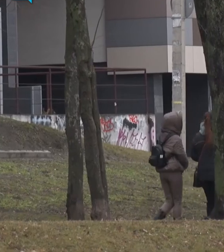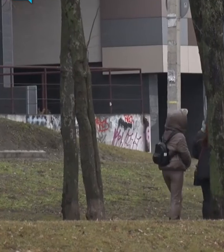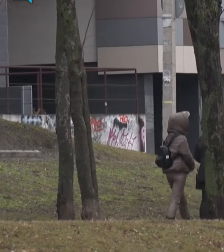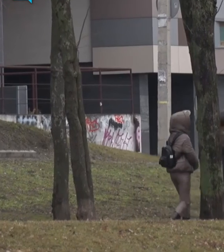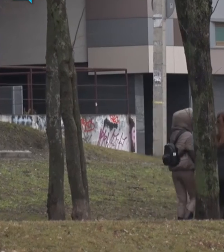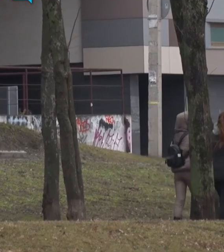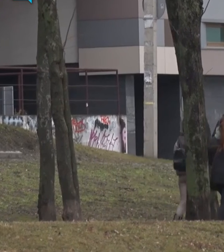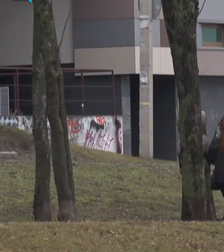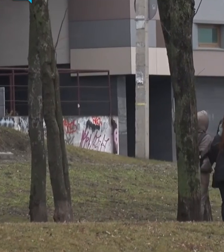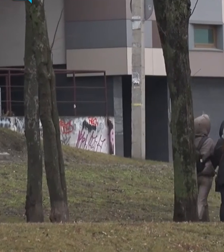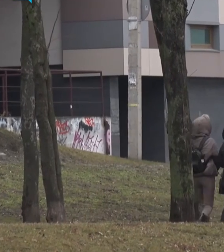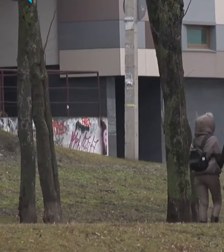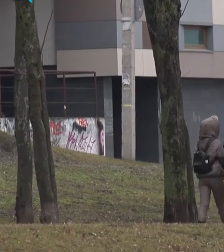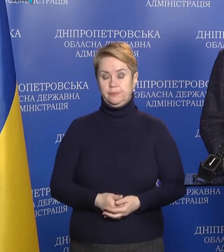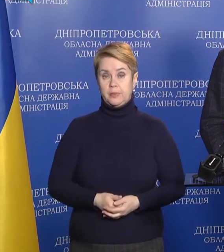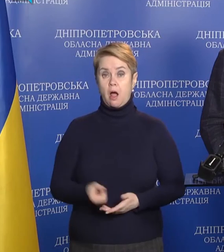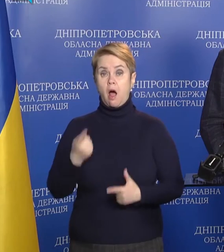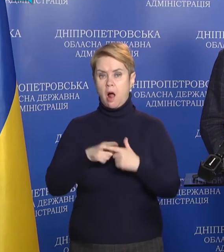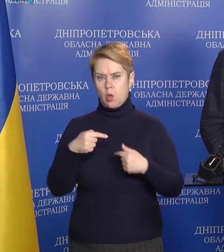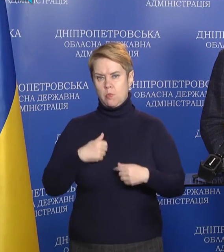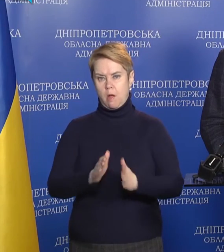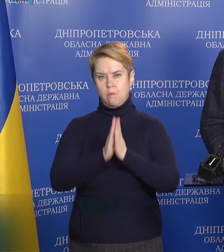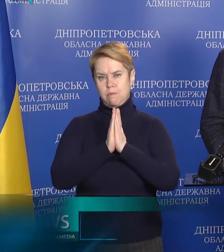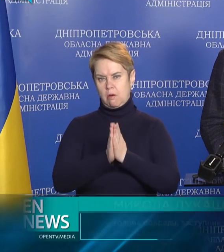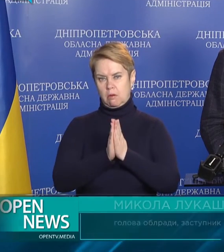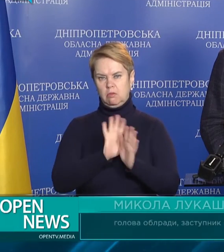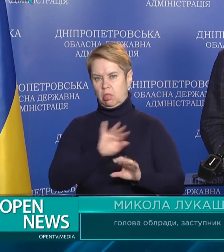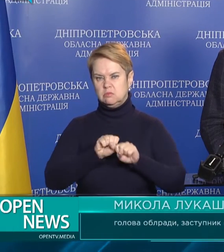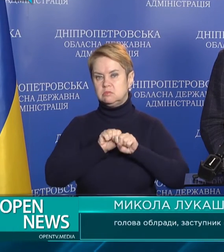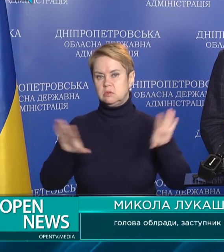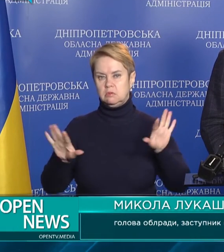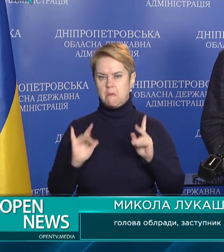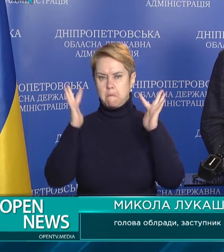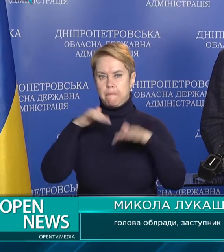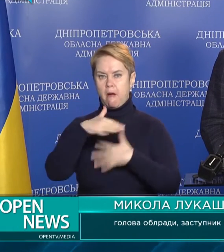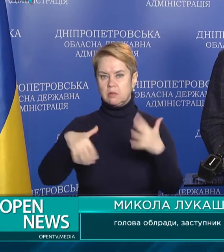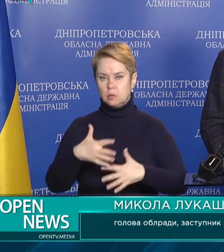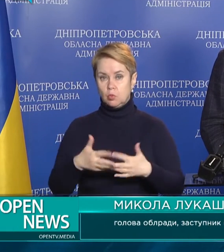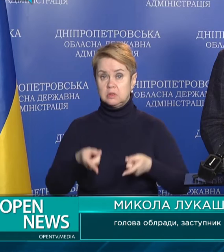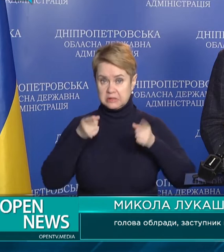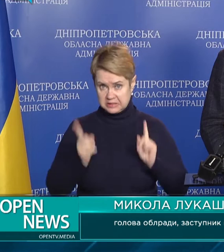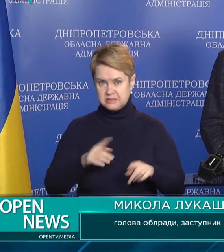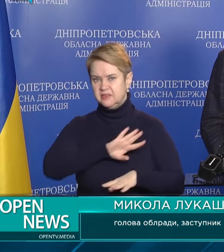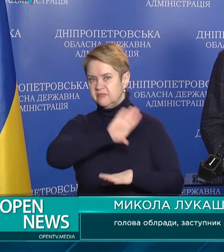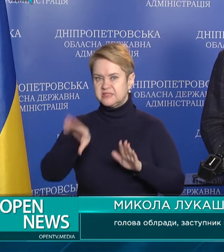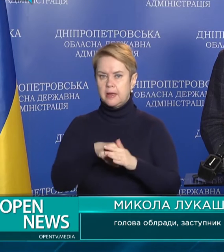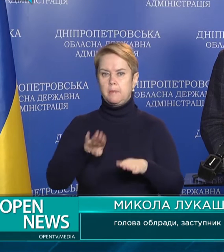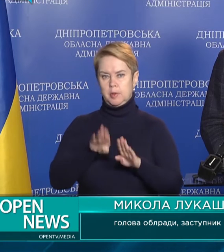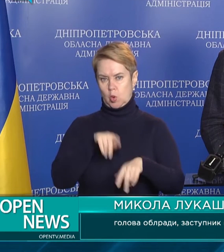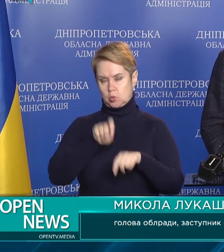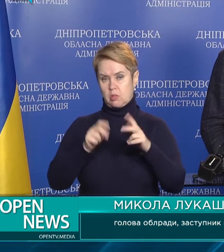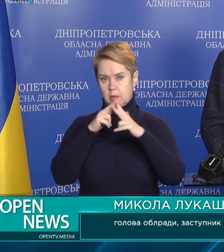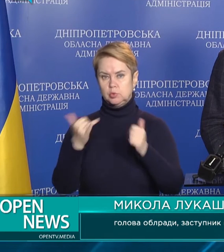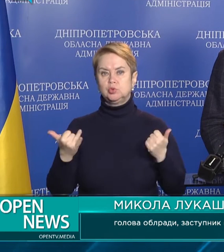не варто нагнітати. У мене прохання – не сійте паніку. Дійсно все під контролем.